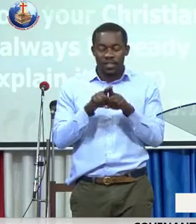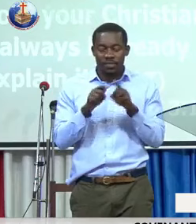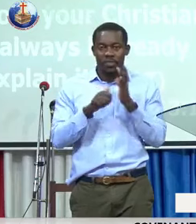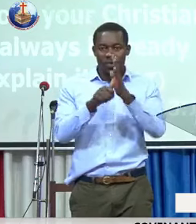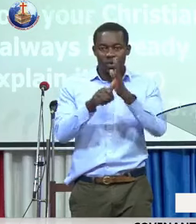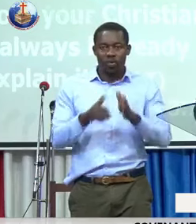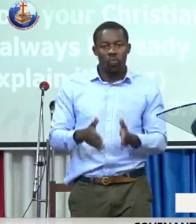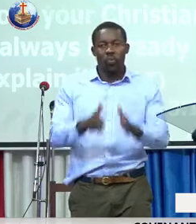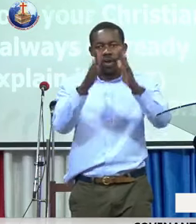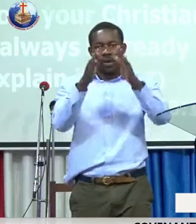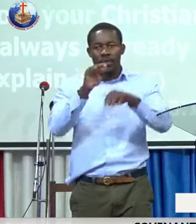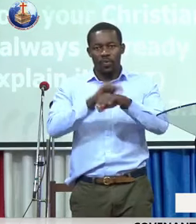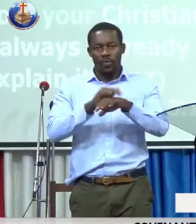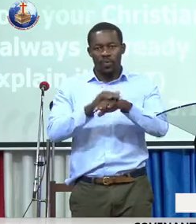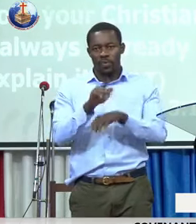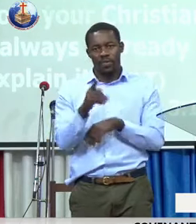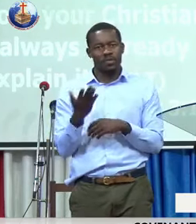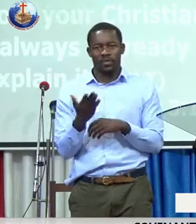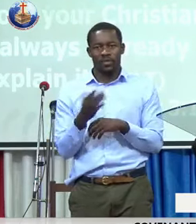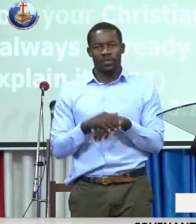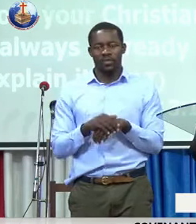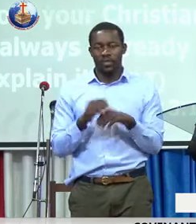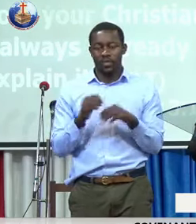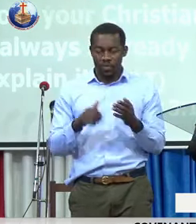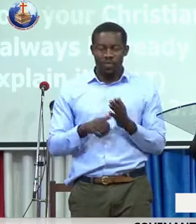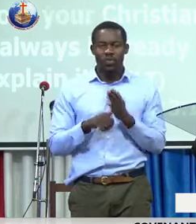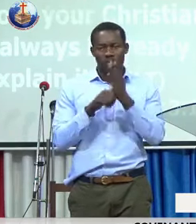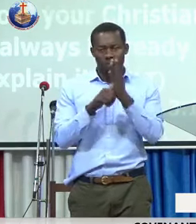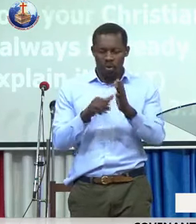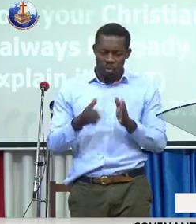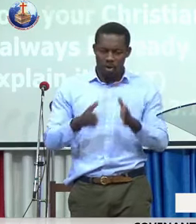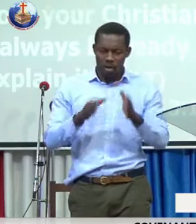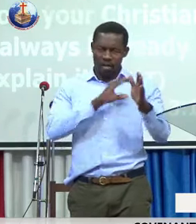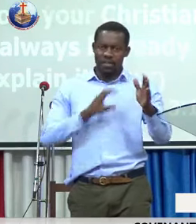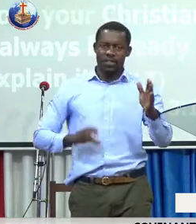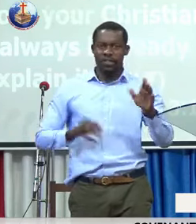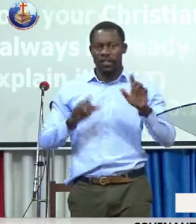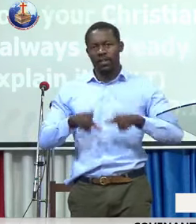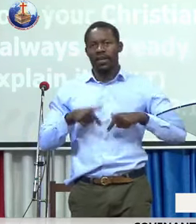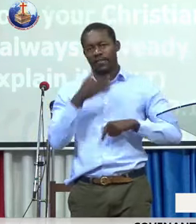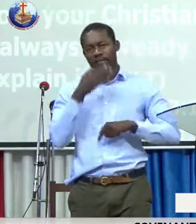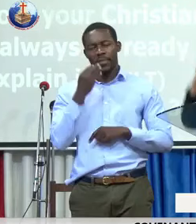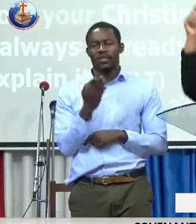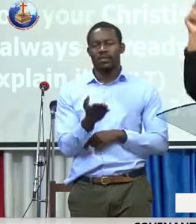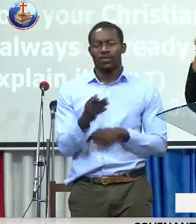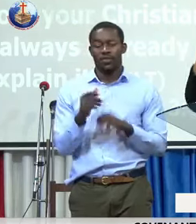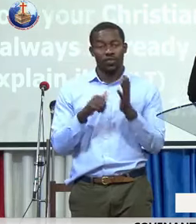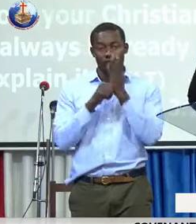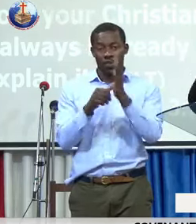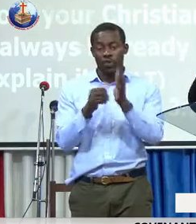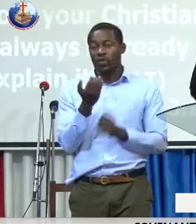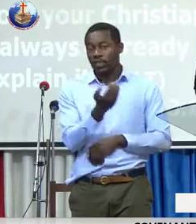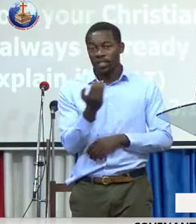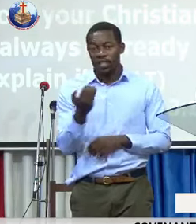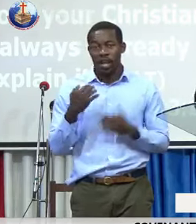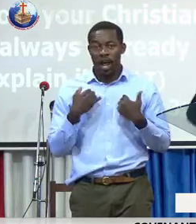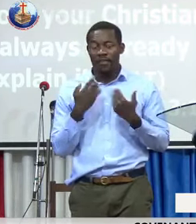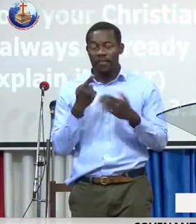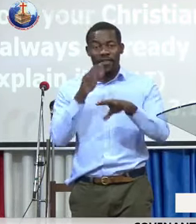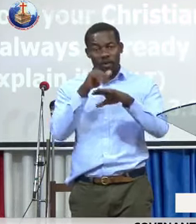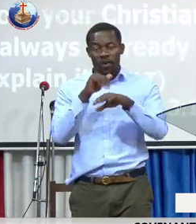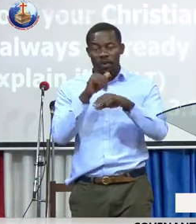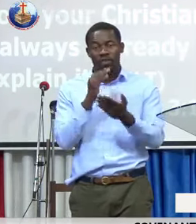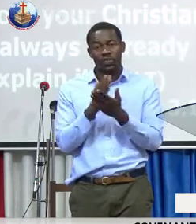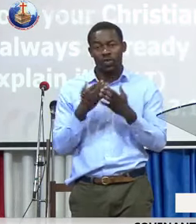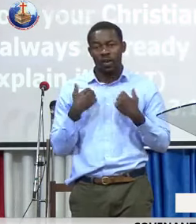is in line with their calling. Na hakikisha kwamba unawaelekeza katika mwelekeo wa mwito wao. Our children have a calling.